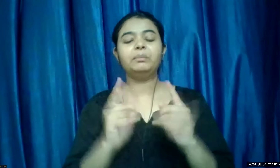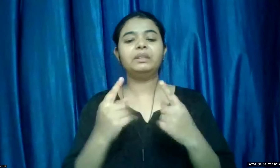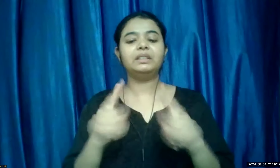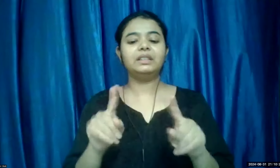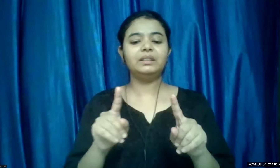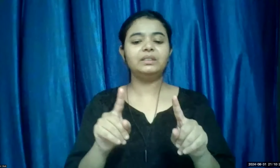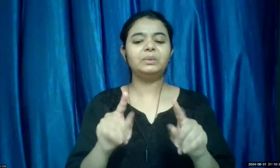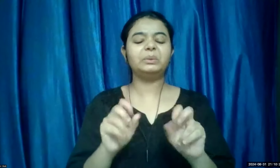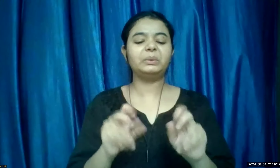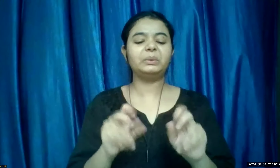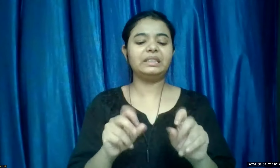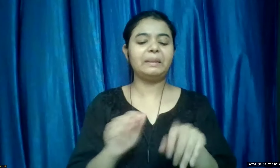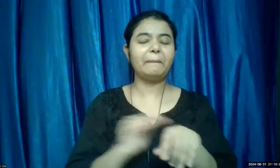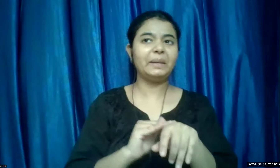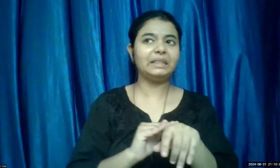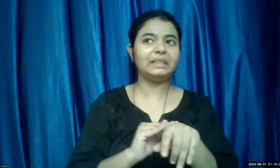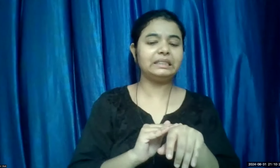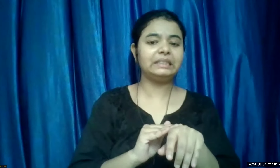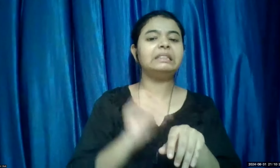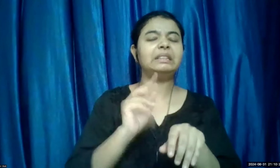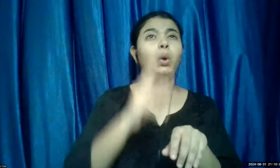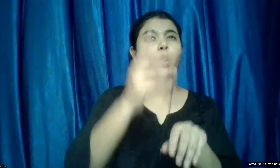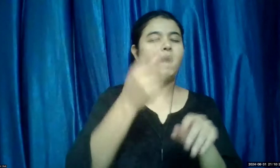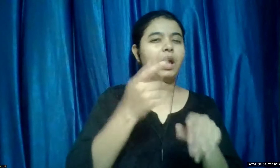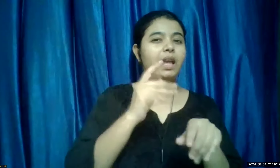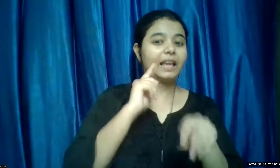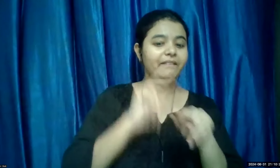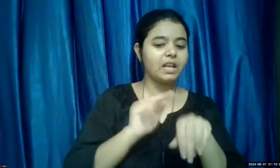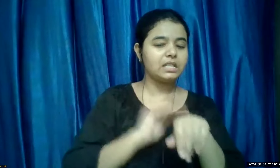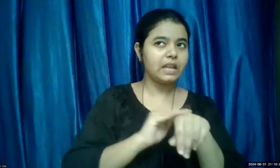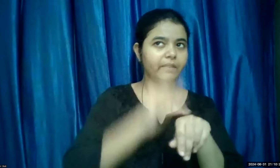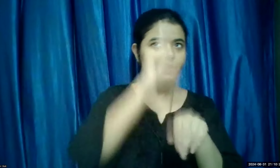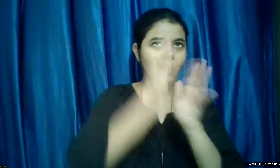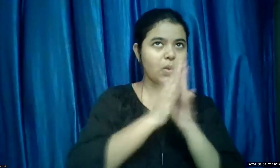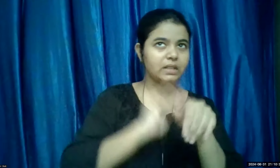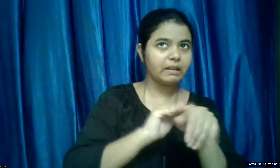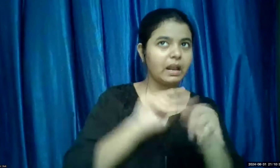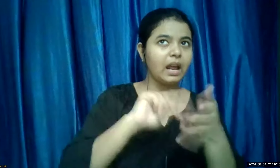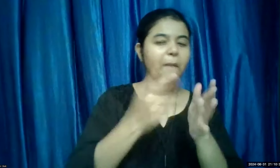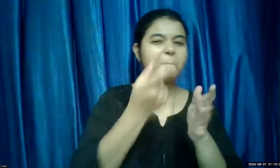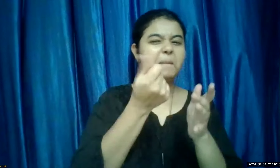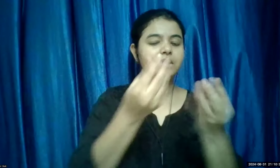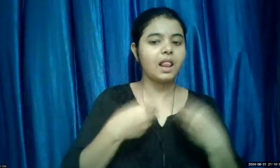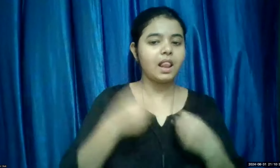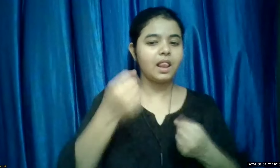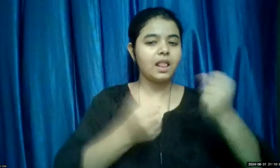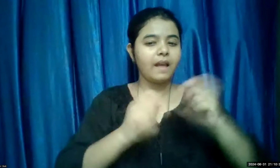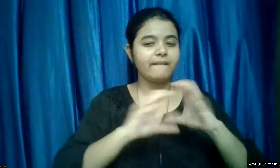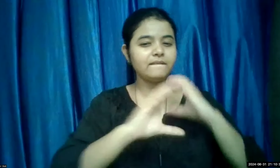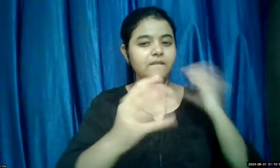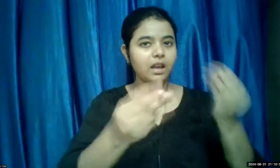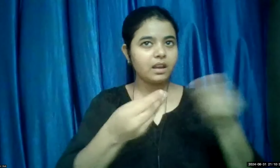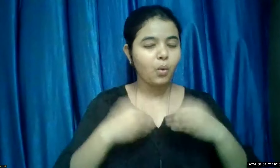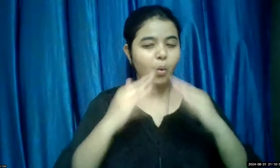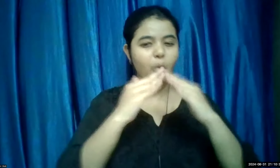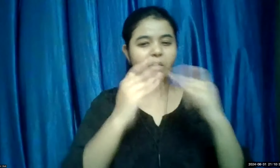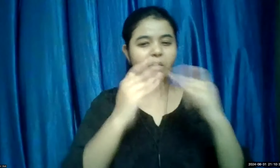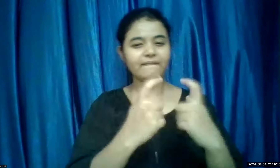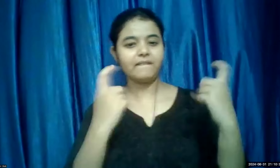चाहते हैं जिससे कि बदले में भगवान उनको रुपया दें, पैसा दें, अच्छी गाड़ी दें, अच्छा घर